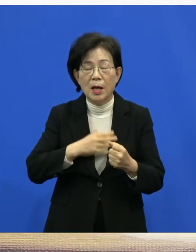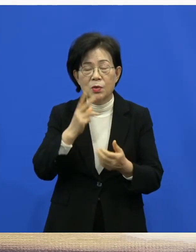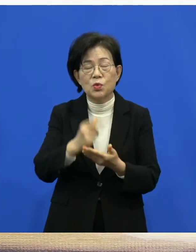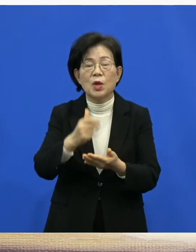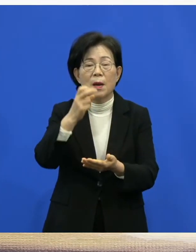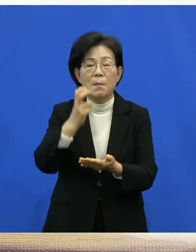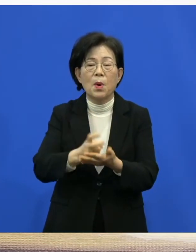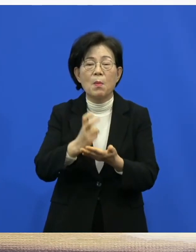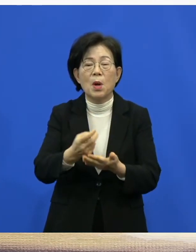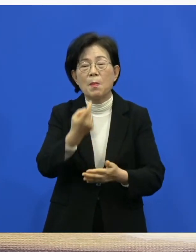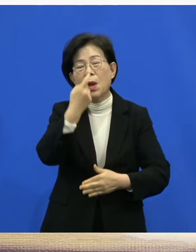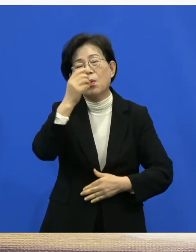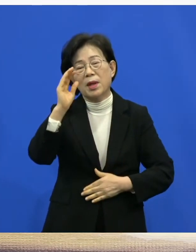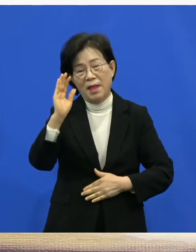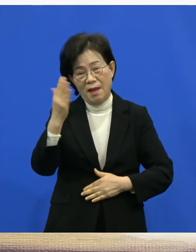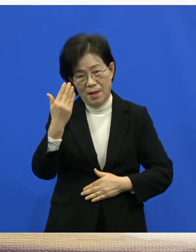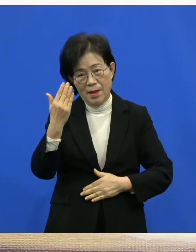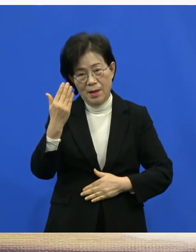배우게 되었나이다.